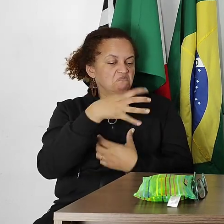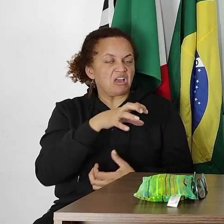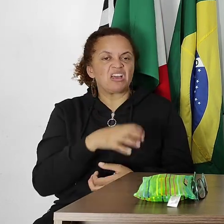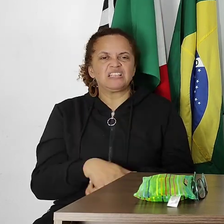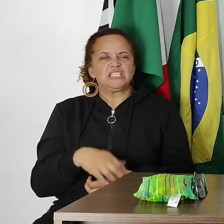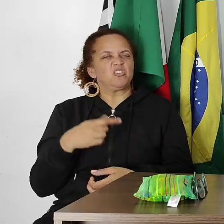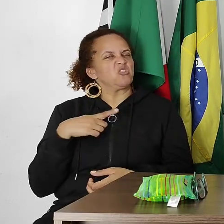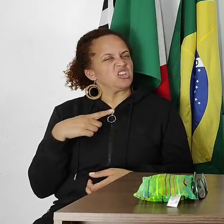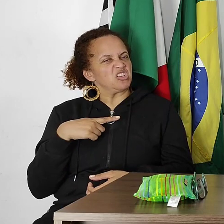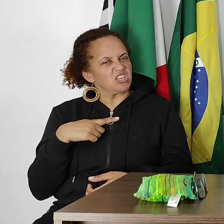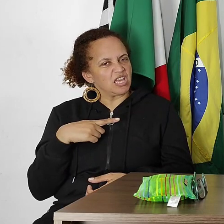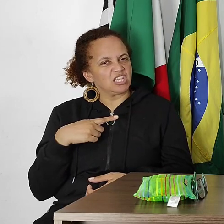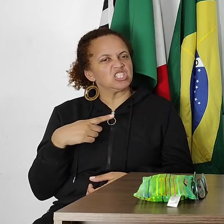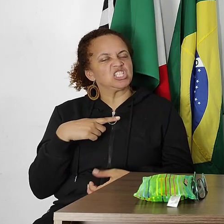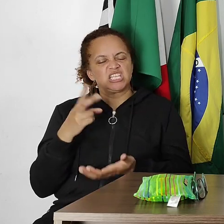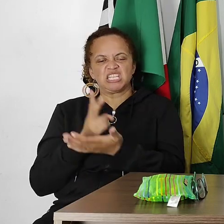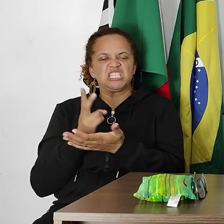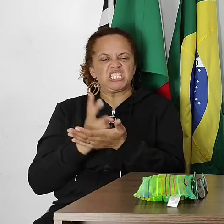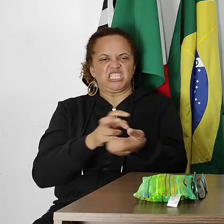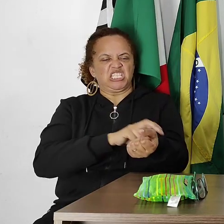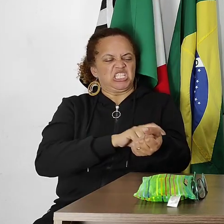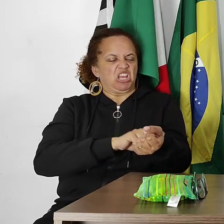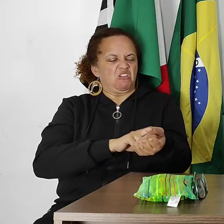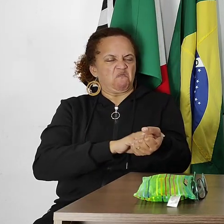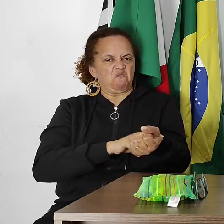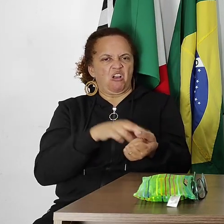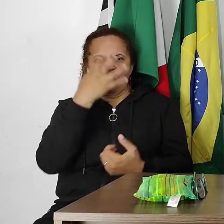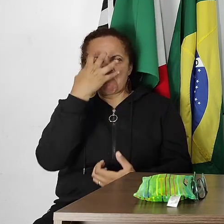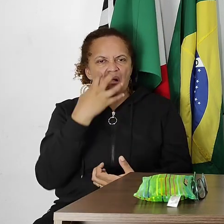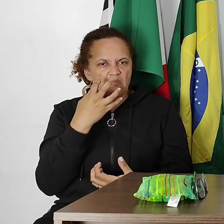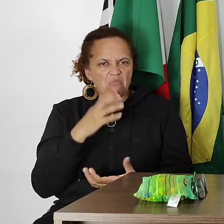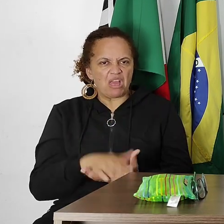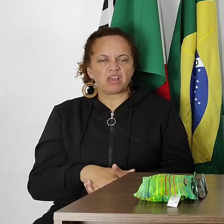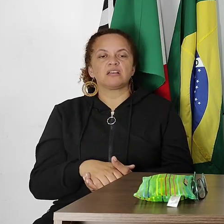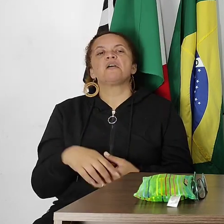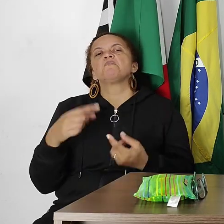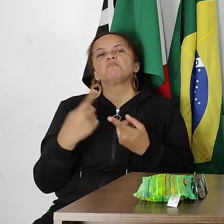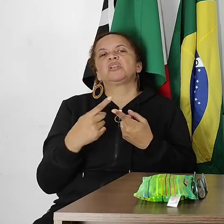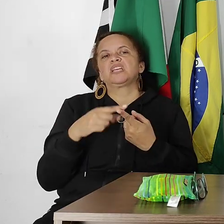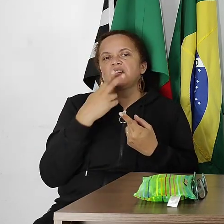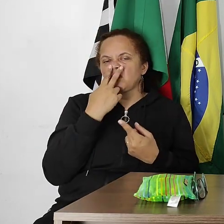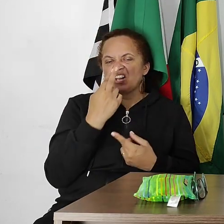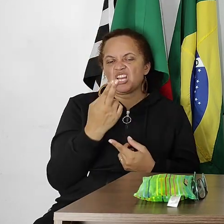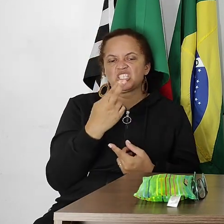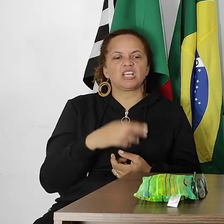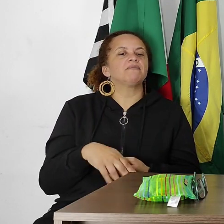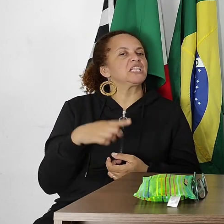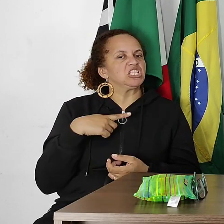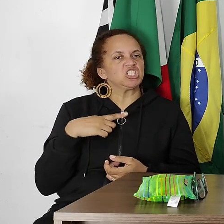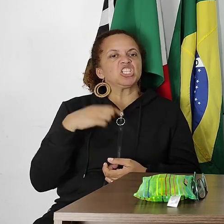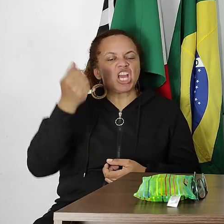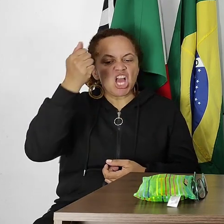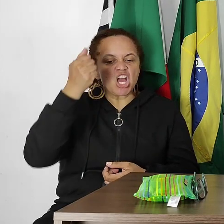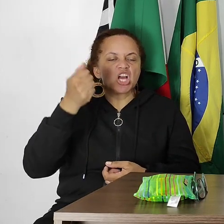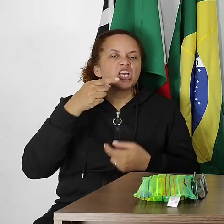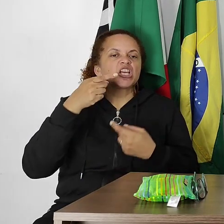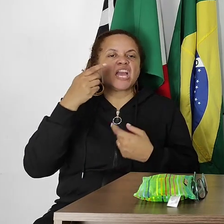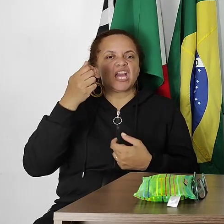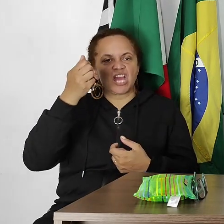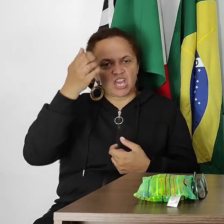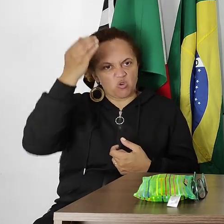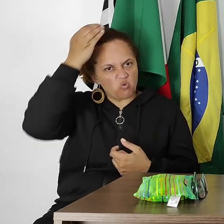minhas raivas, nas minhas angústias, porque eu achava que tinha um culpado, né, de tudo isso, e isso só